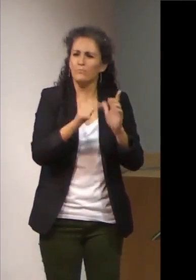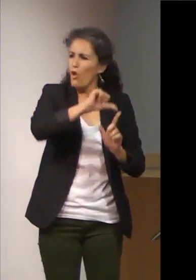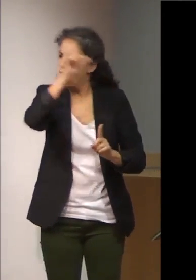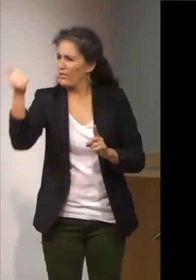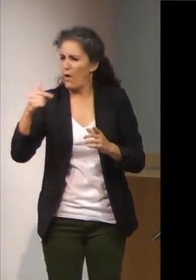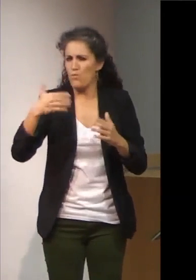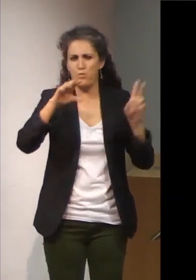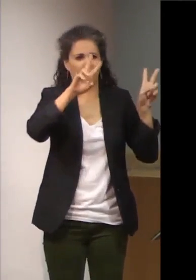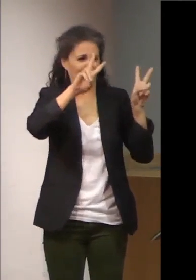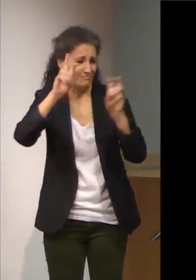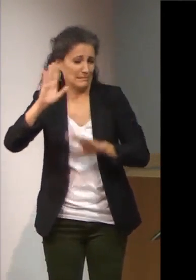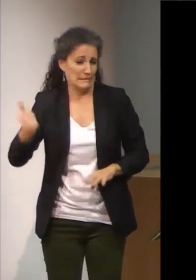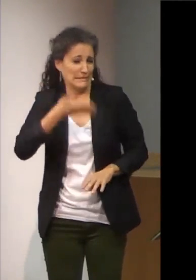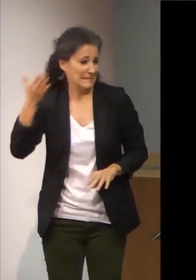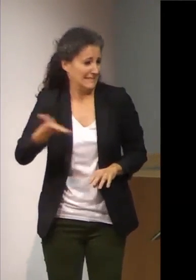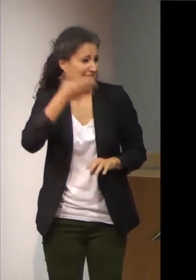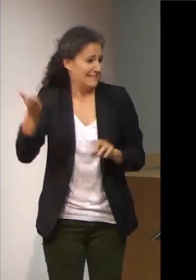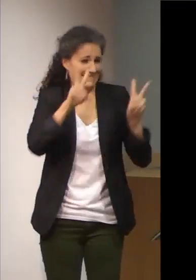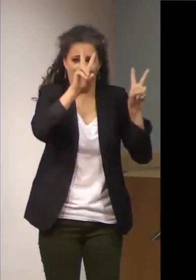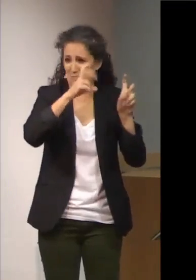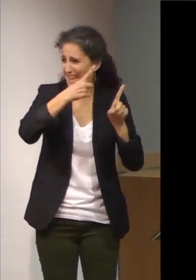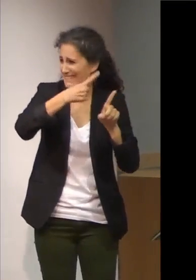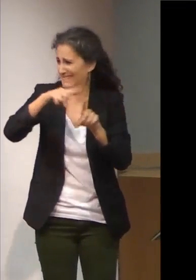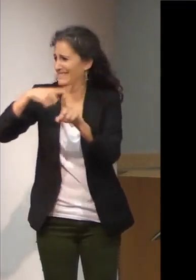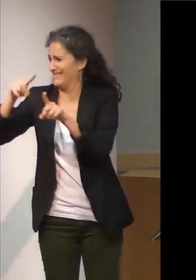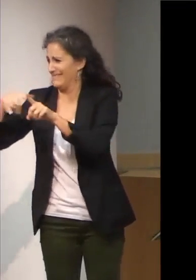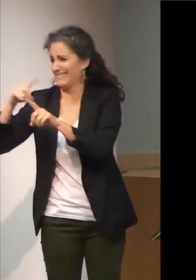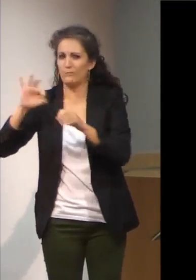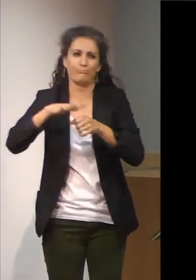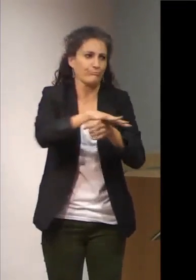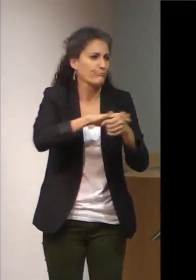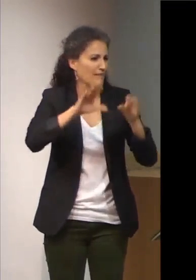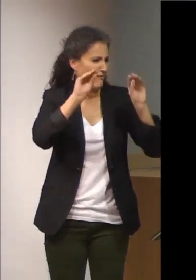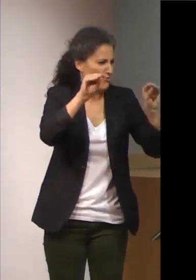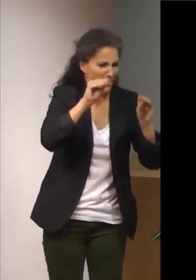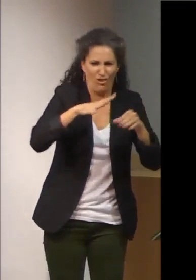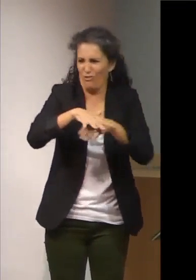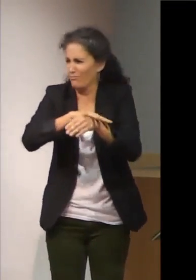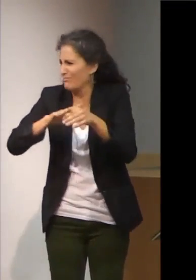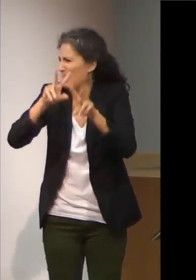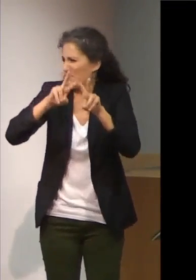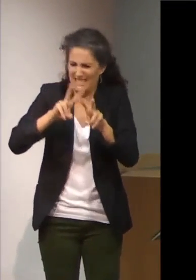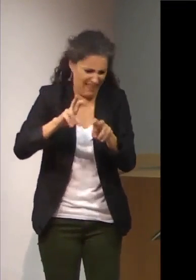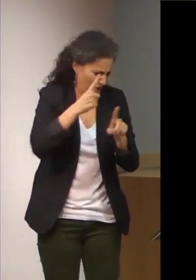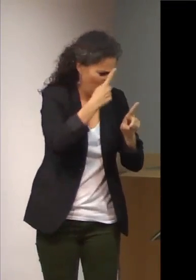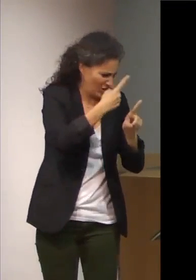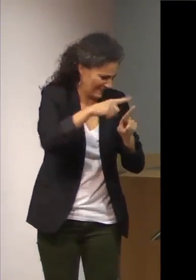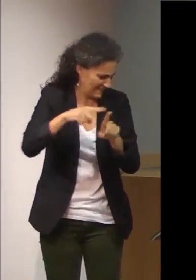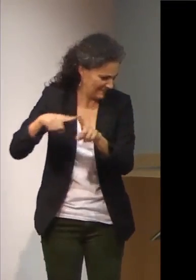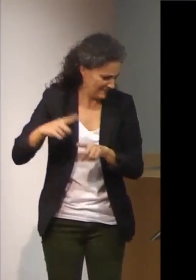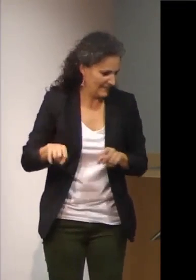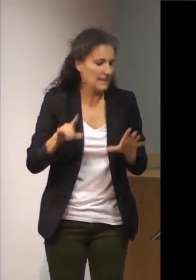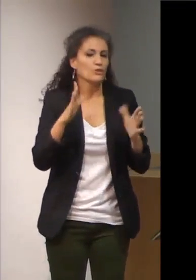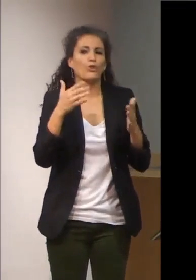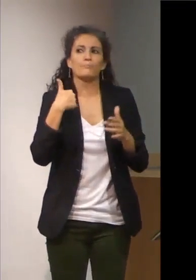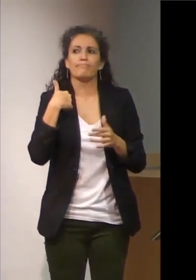correcta y a lo largo de la jornada de hoy hemos tratado diferentes temas tanto en el ámbito formativo como en